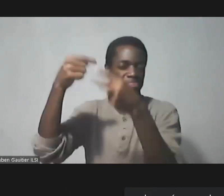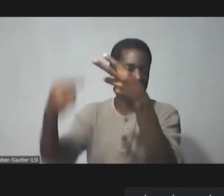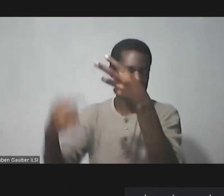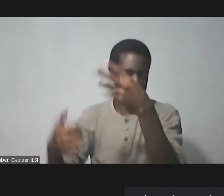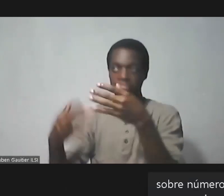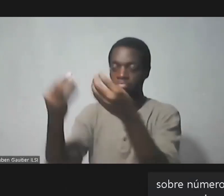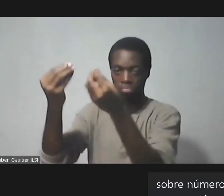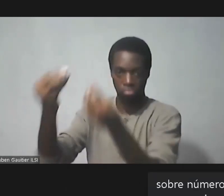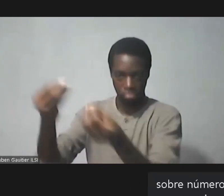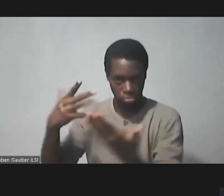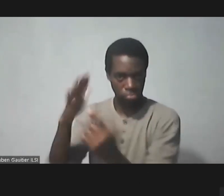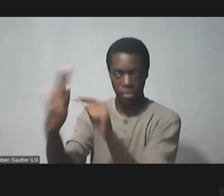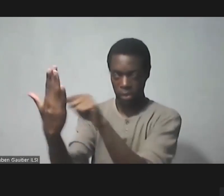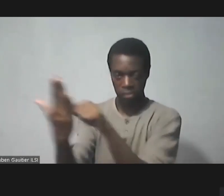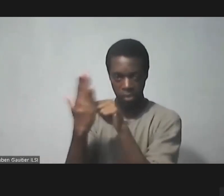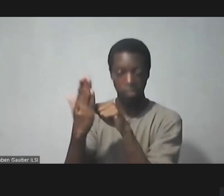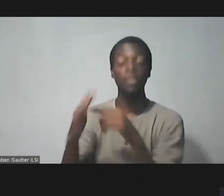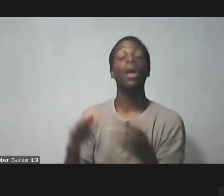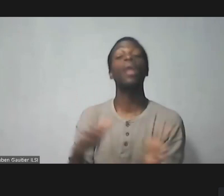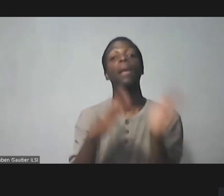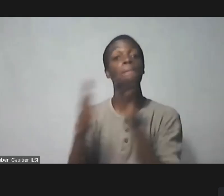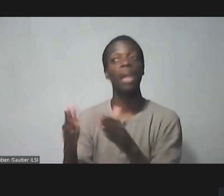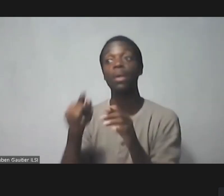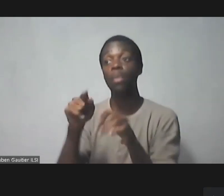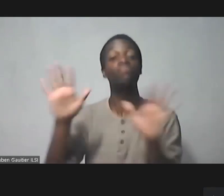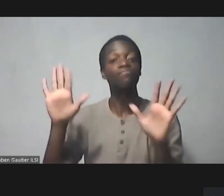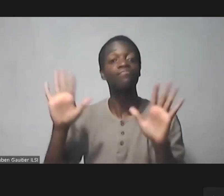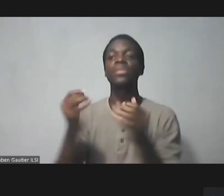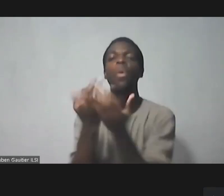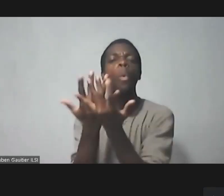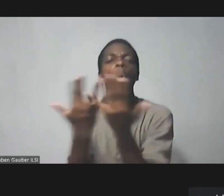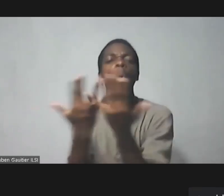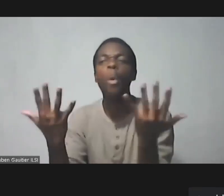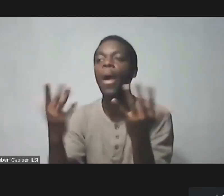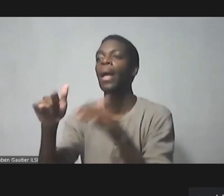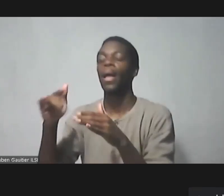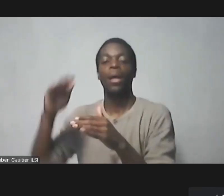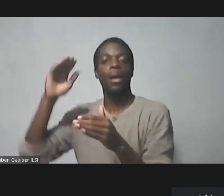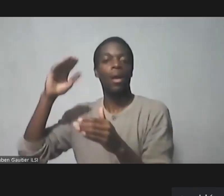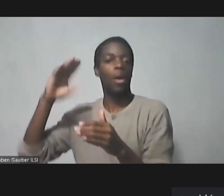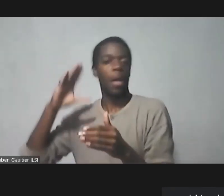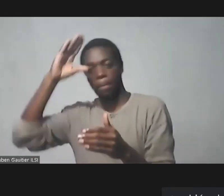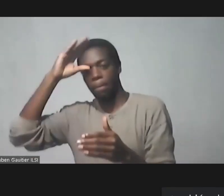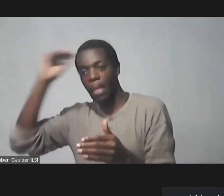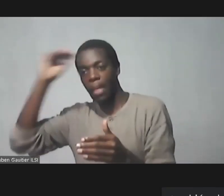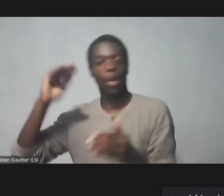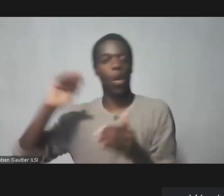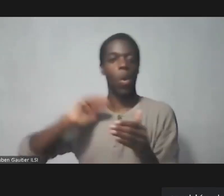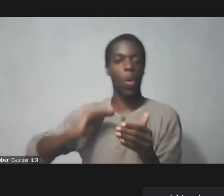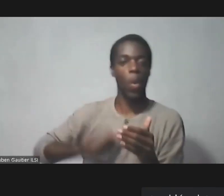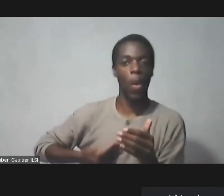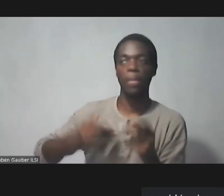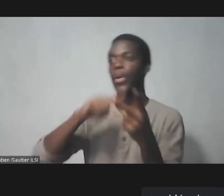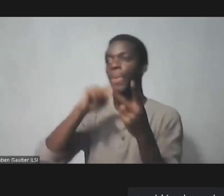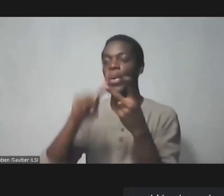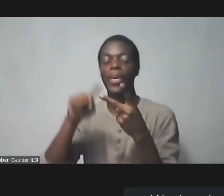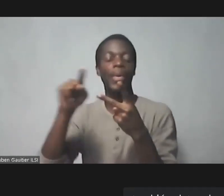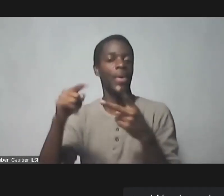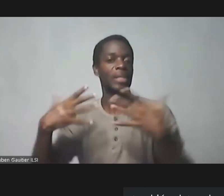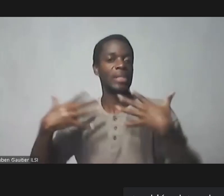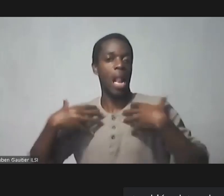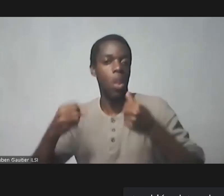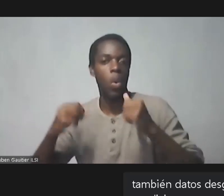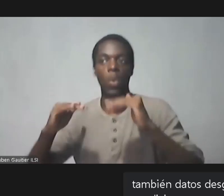desglosados por género, edad y condiciones de salud, y otros, pero